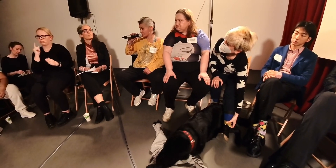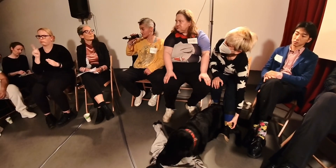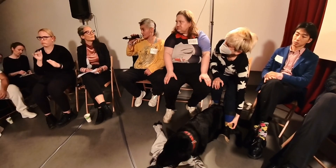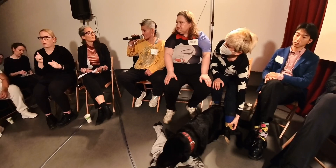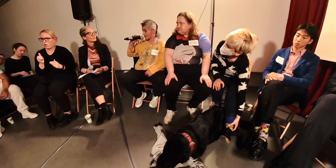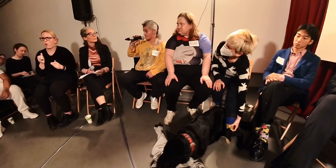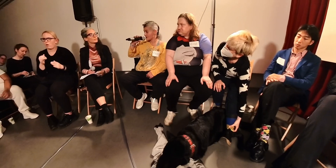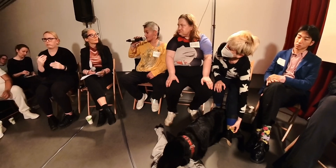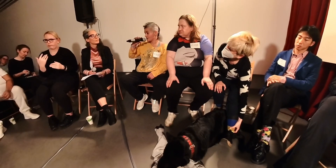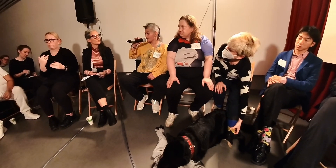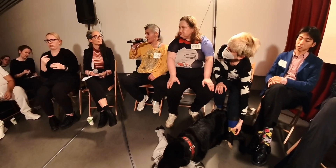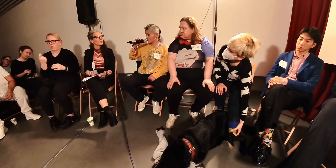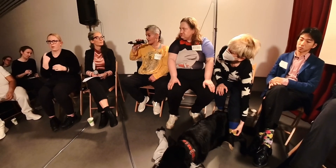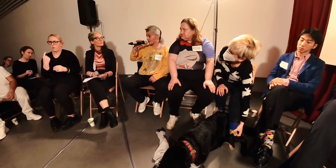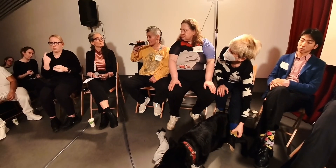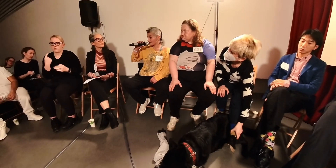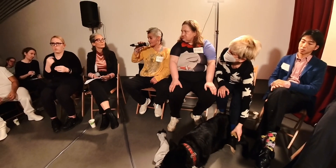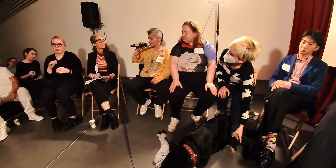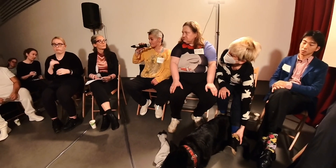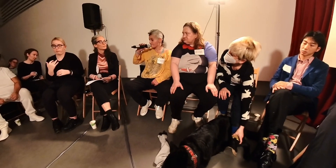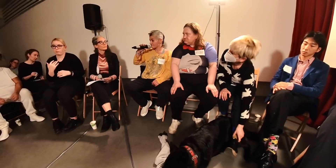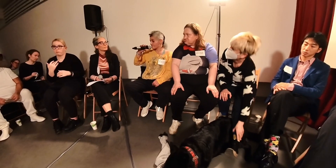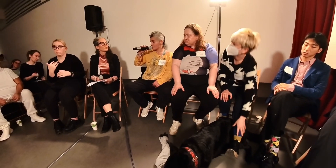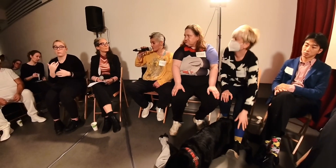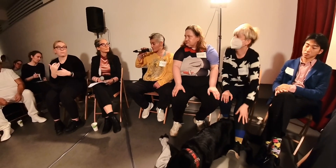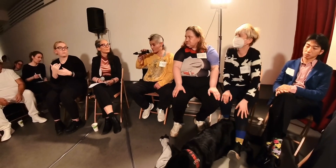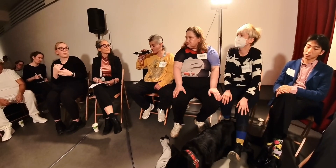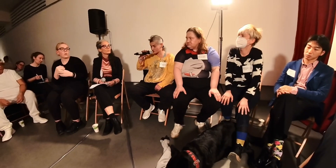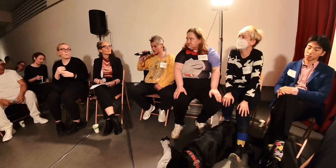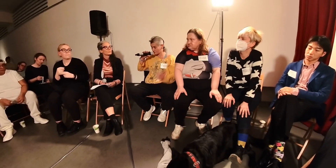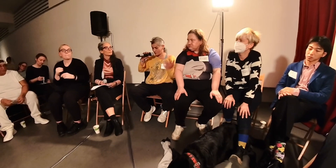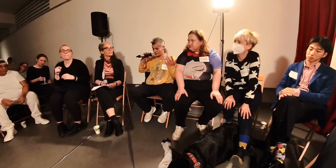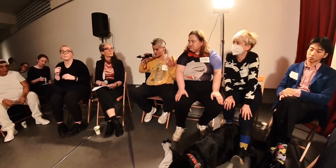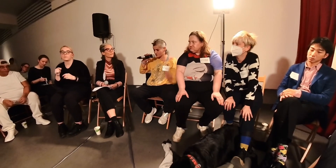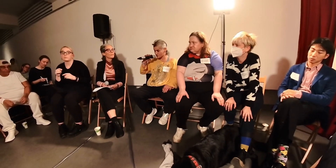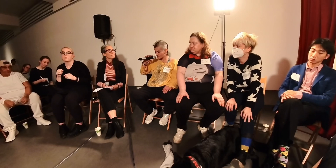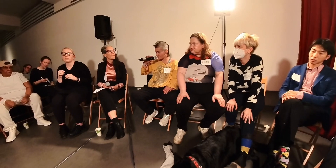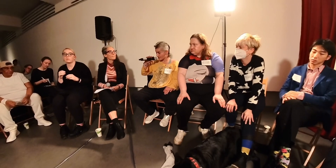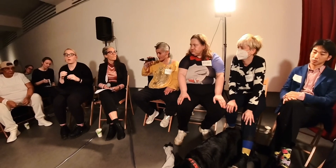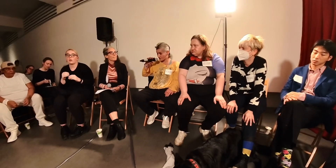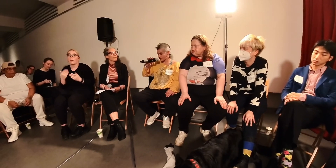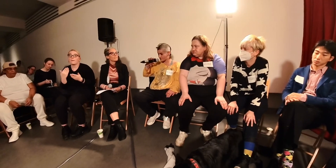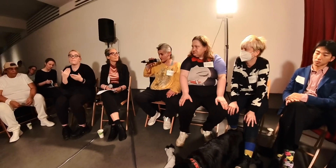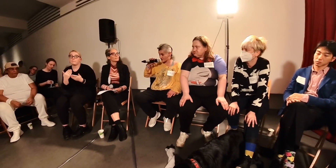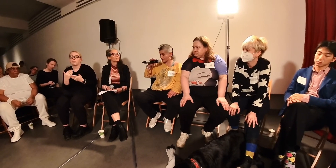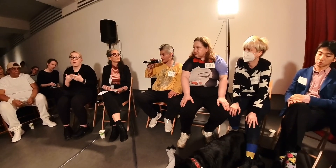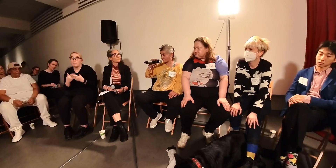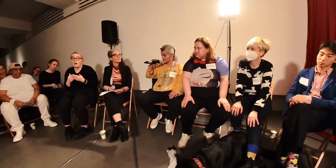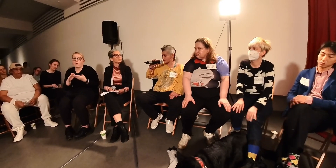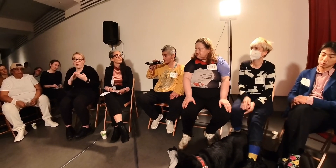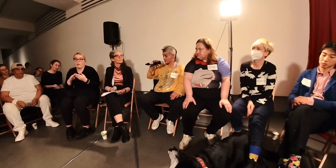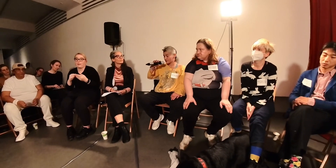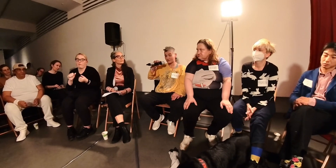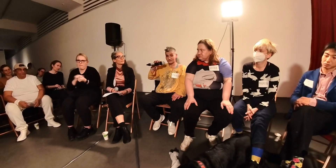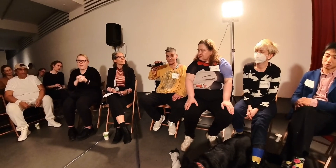tak jsem zjistila, že je mám. A kdo mi pomohl zbořit, byl právě kolektiv Prádelna.